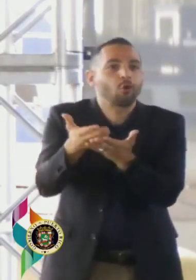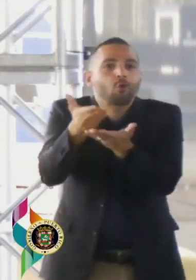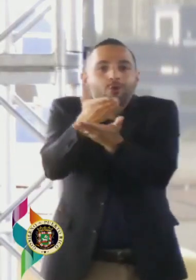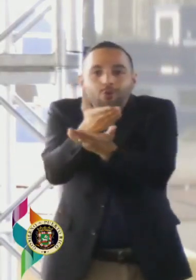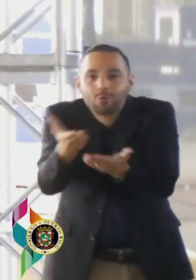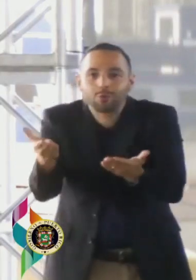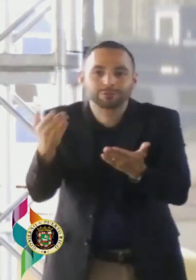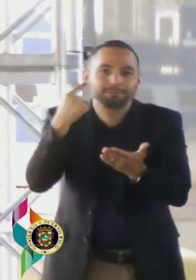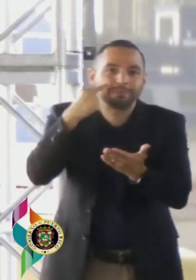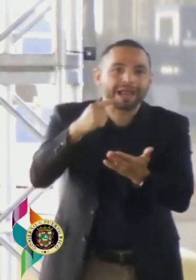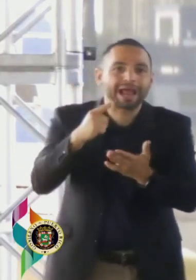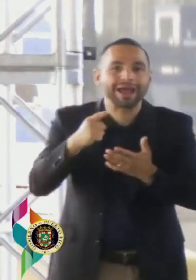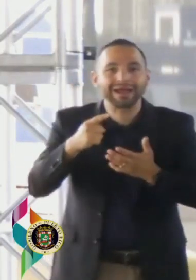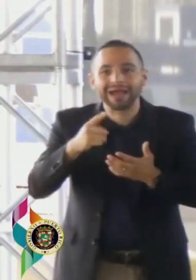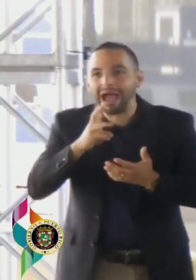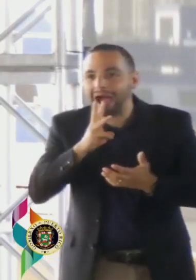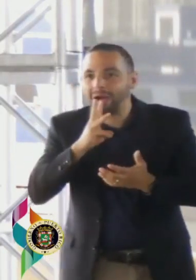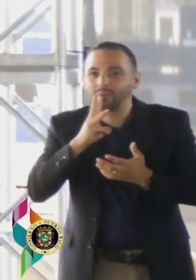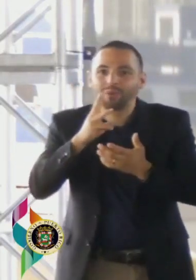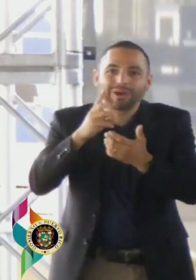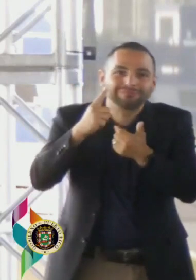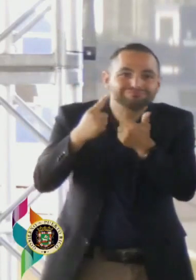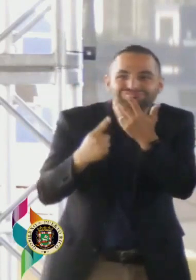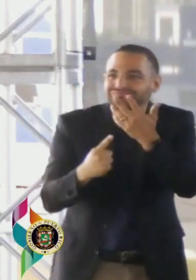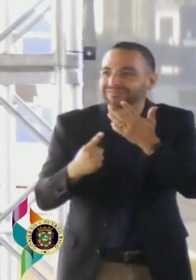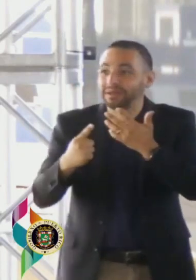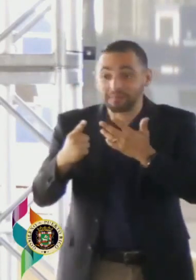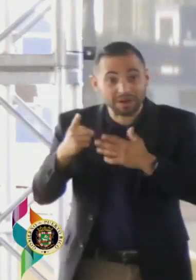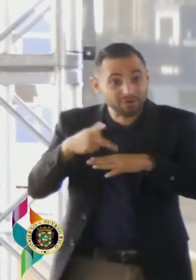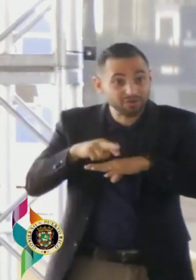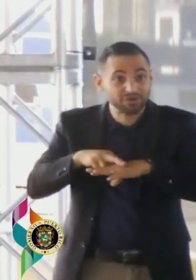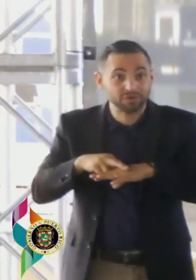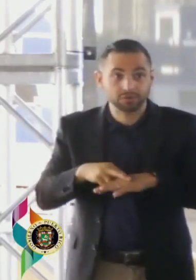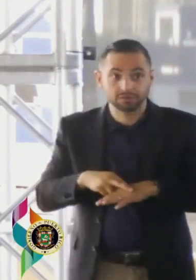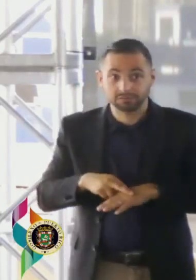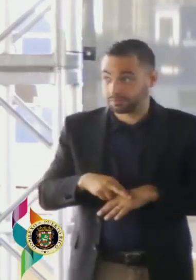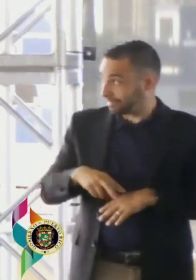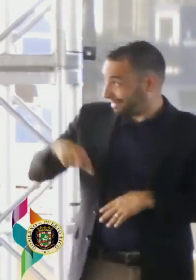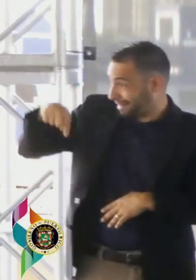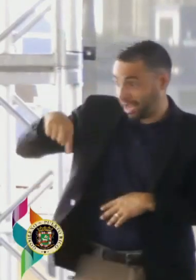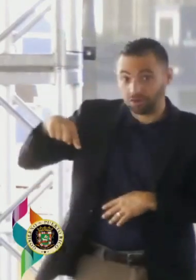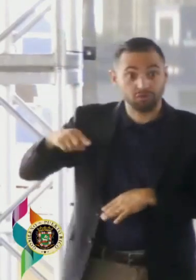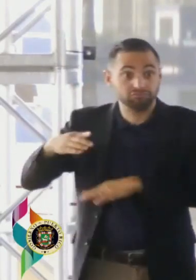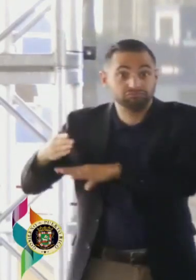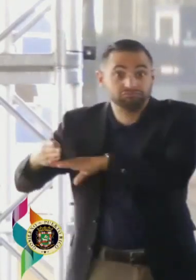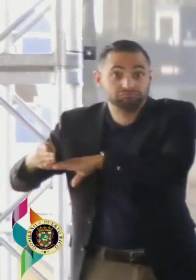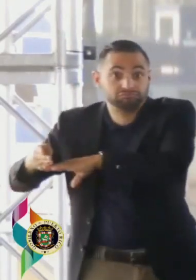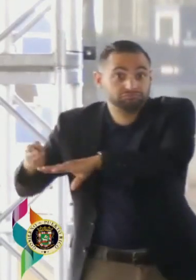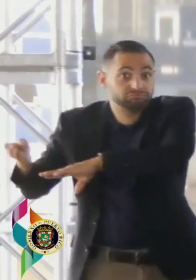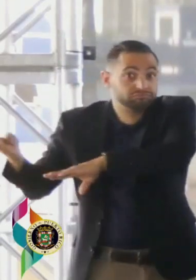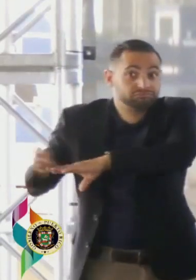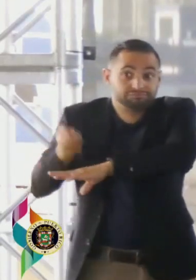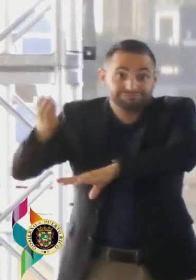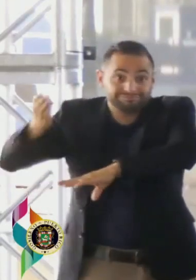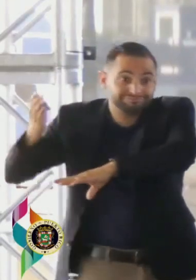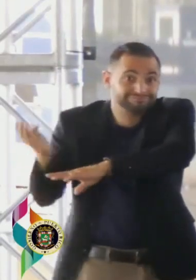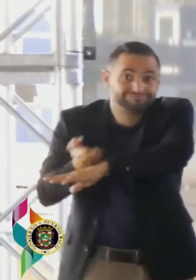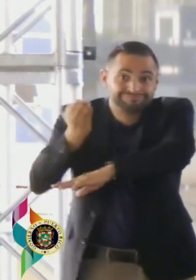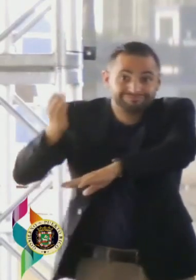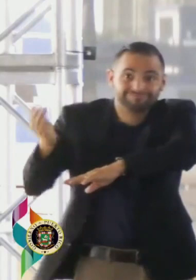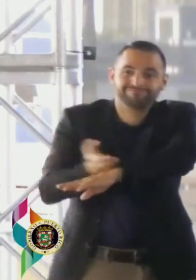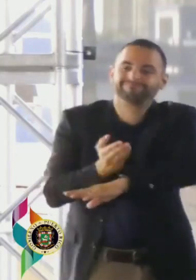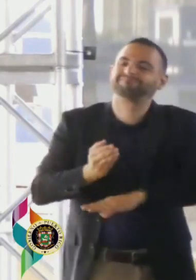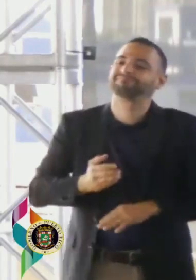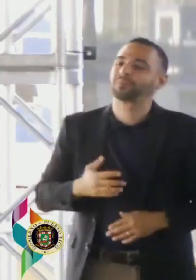e la oportunidad de reconstruir El finger pier eh nos va a dar la capacidad para seguir creciendo dándole